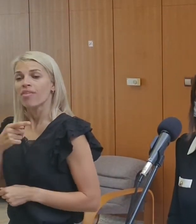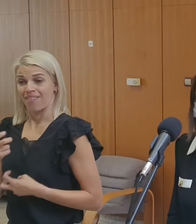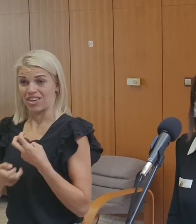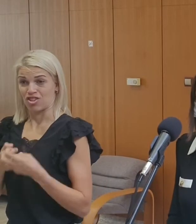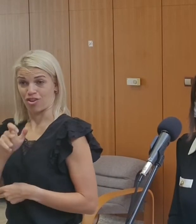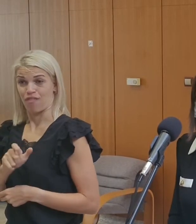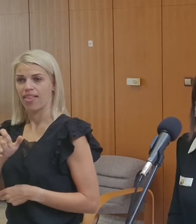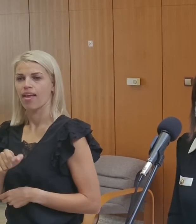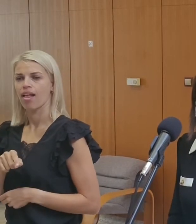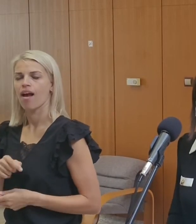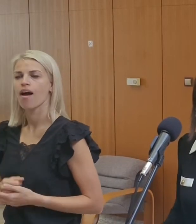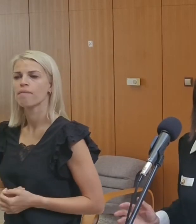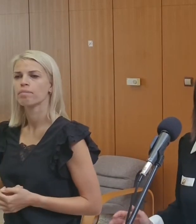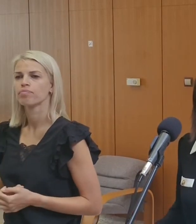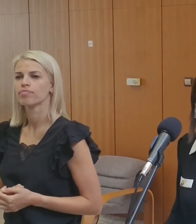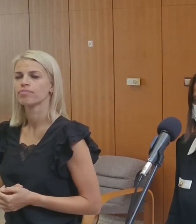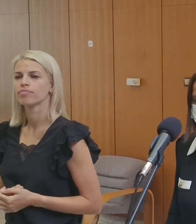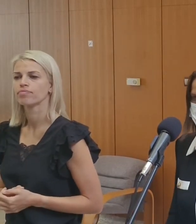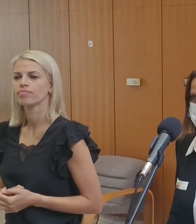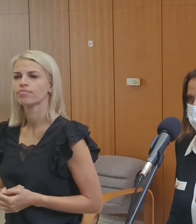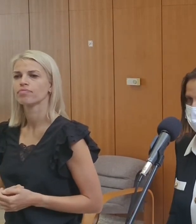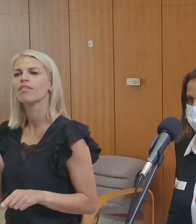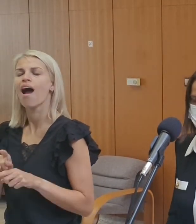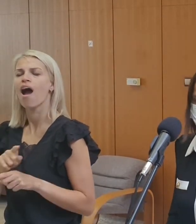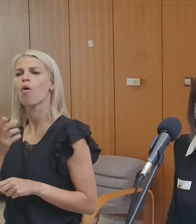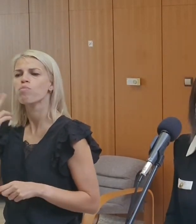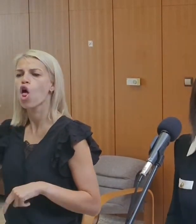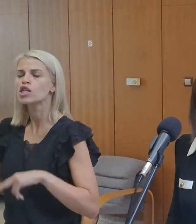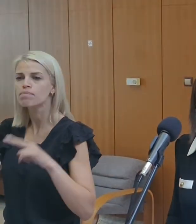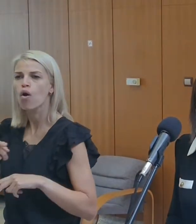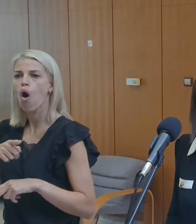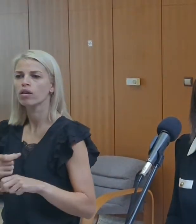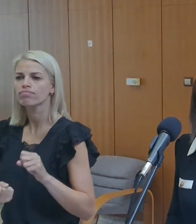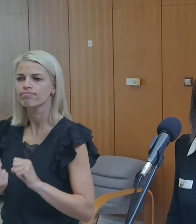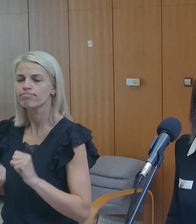vyšetrovateľia s ohľadom na odkrývanie kauz